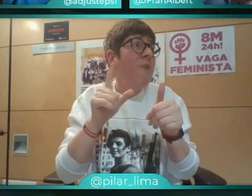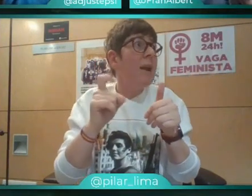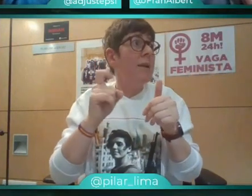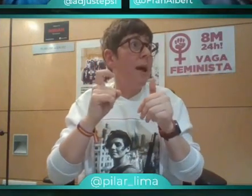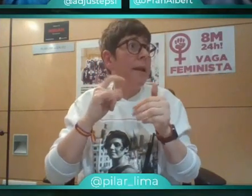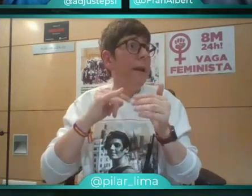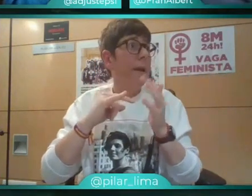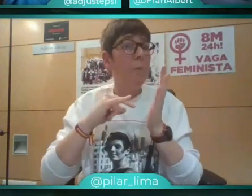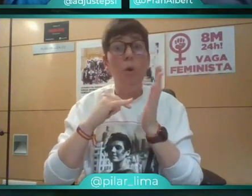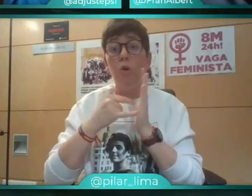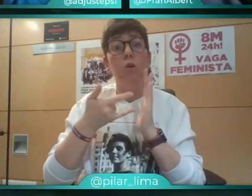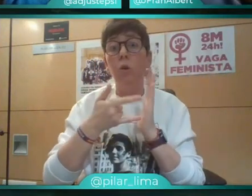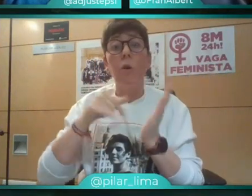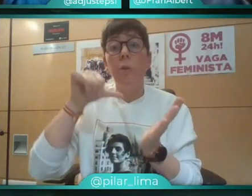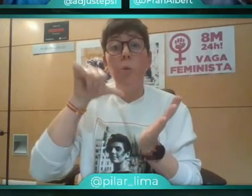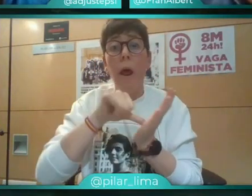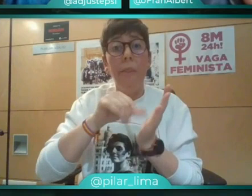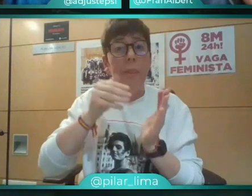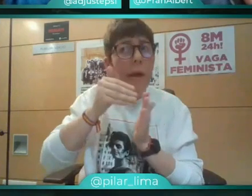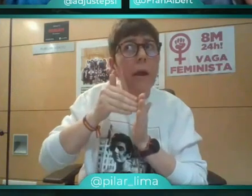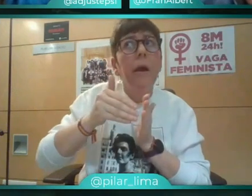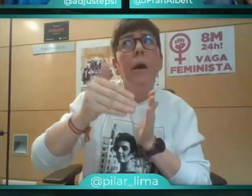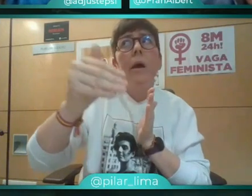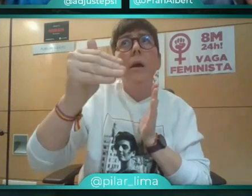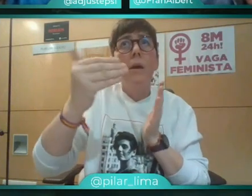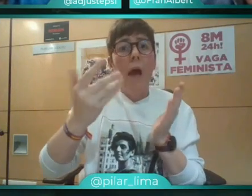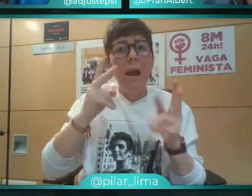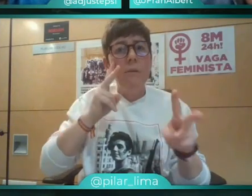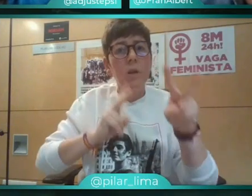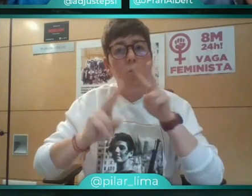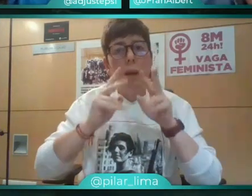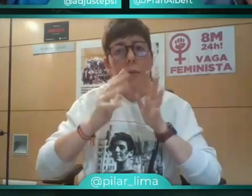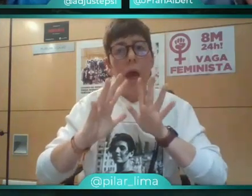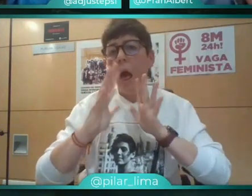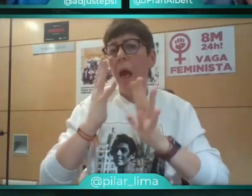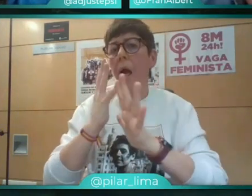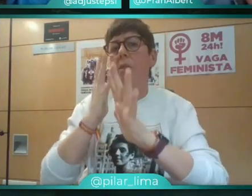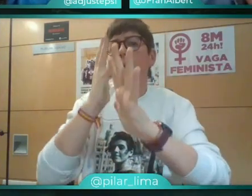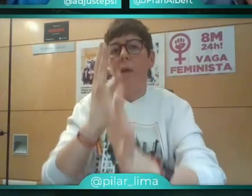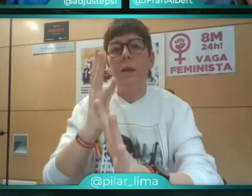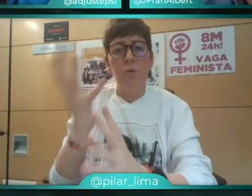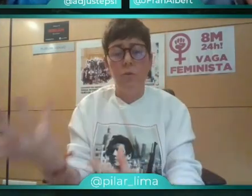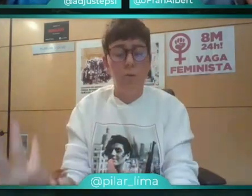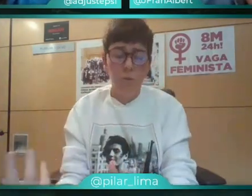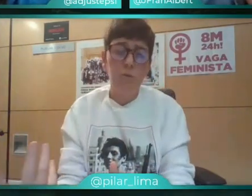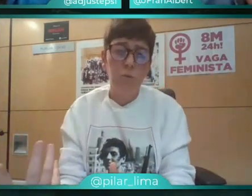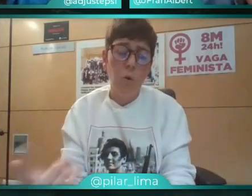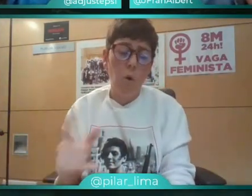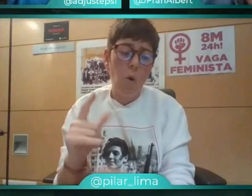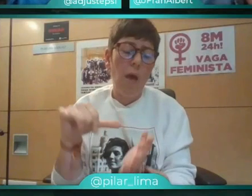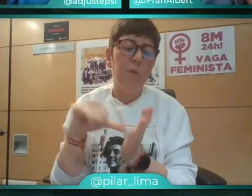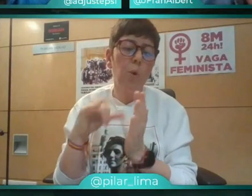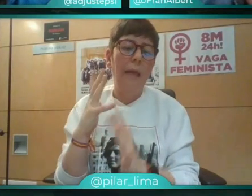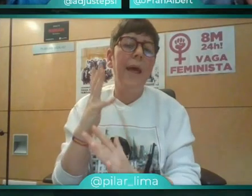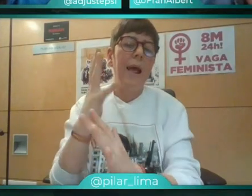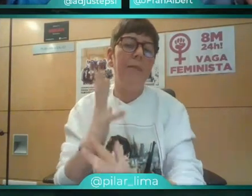por evitarlo es es una falta de proyecto de ciudad que queremos y hay que visualizarlo de aquí